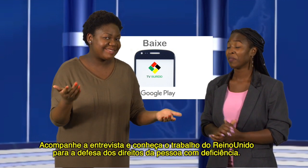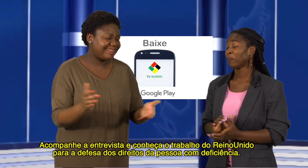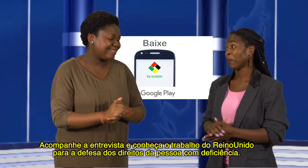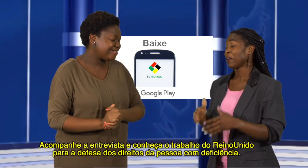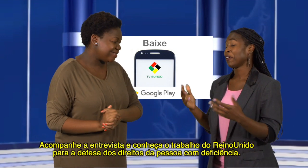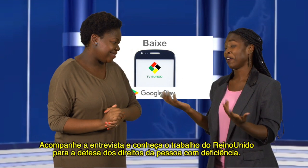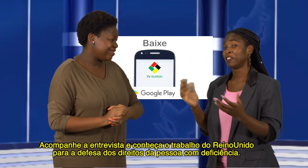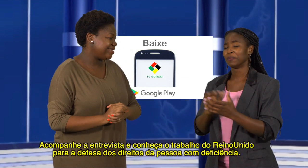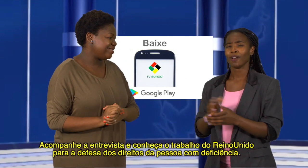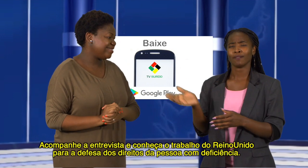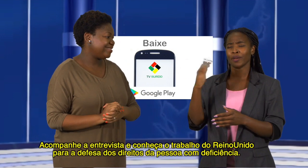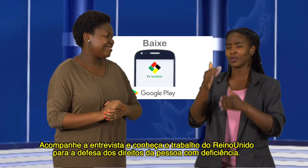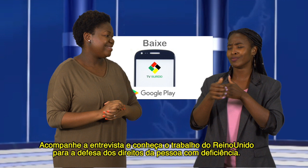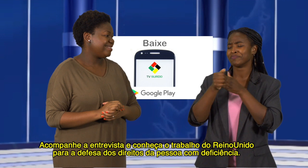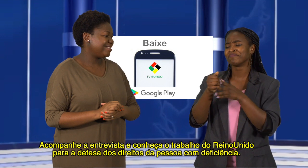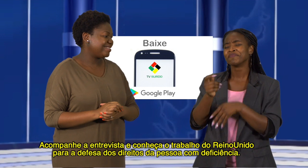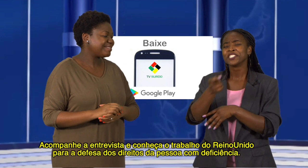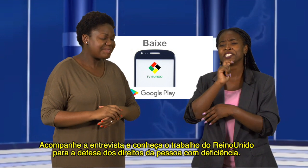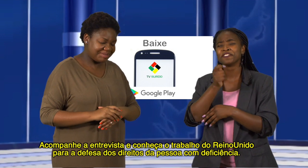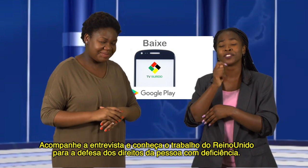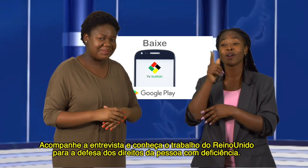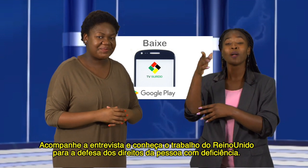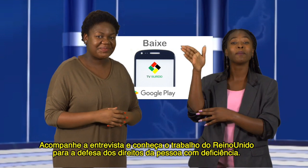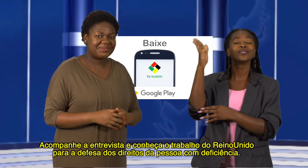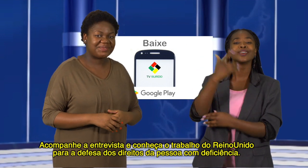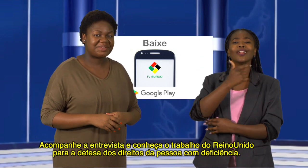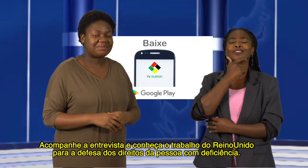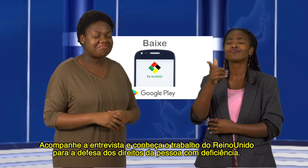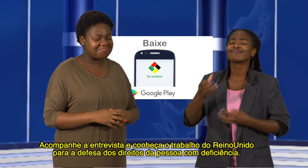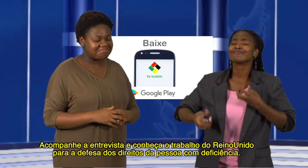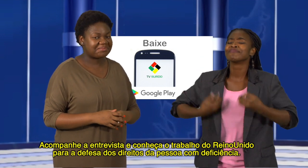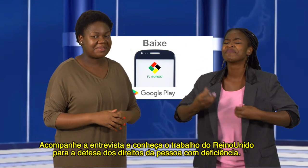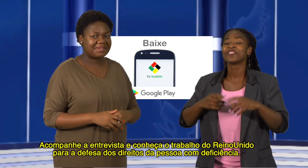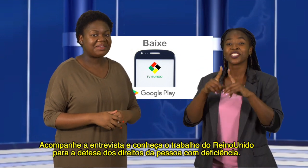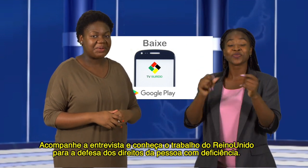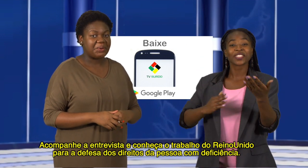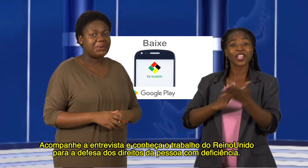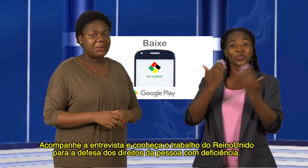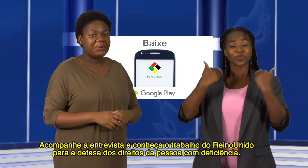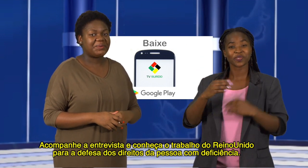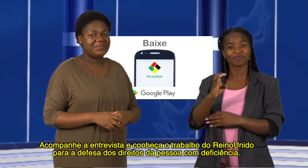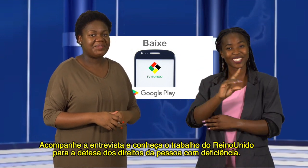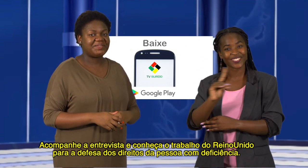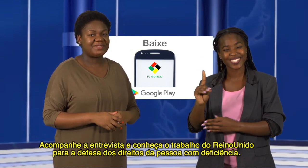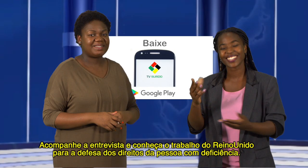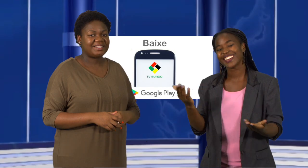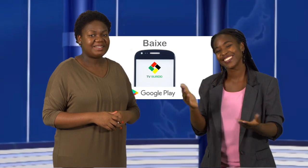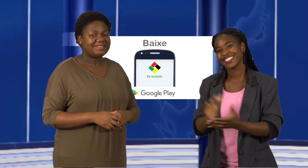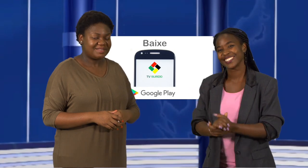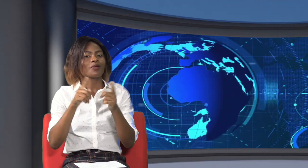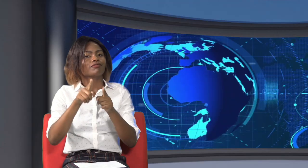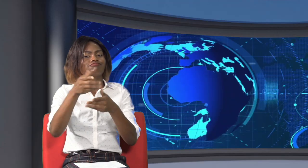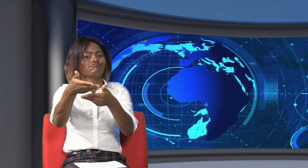Acompanhe a entrevista e conheça o trabalho do Reino Unido para a defesa dos direitos das pessoas com deficiência.